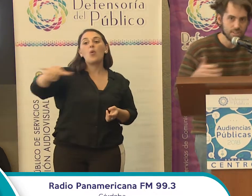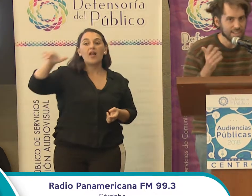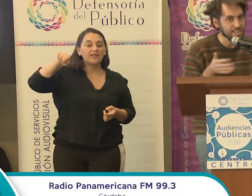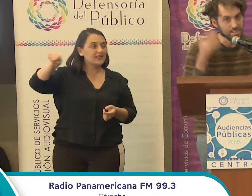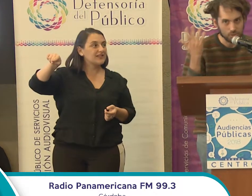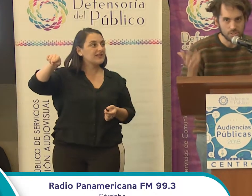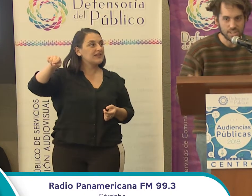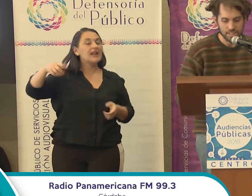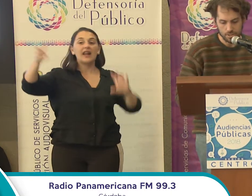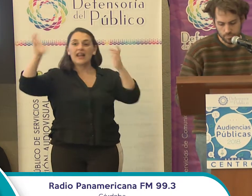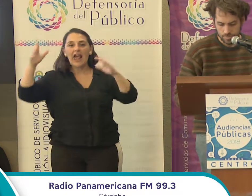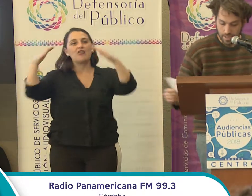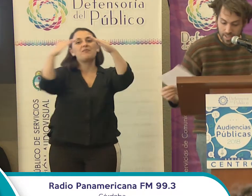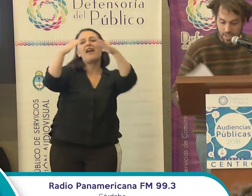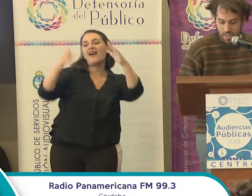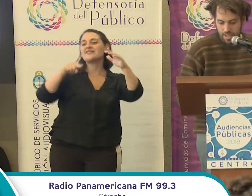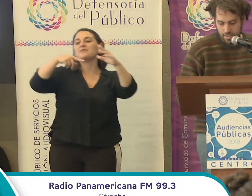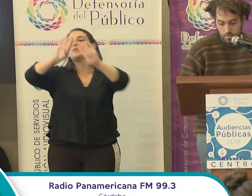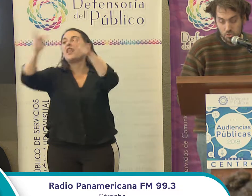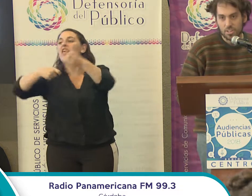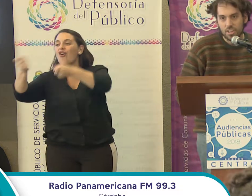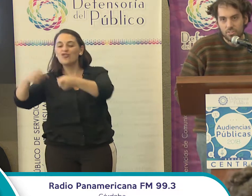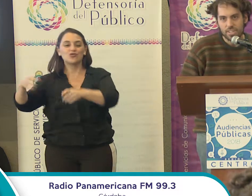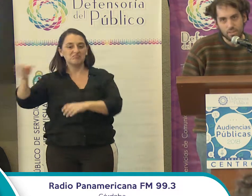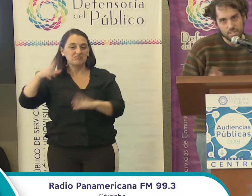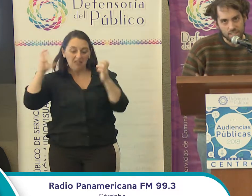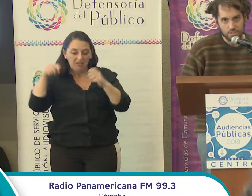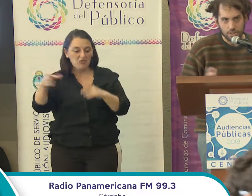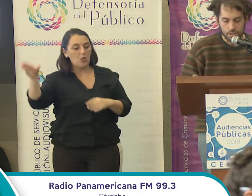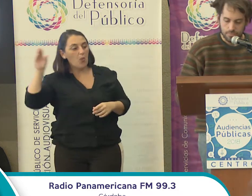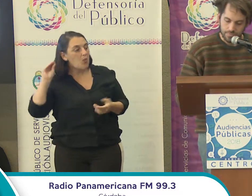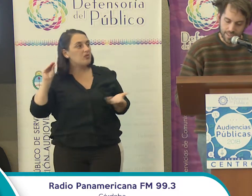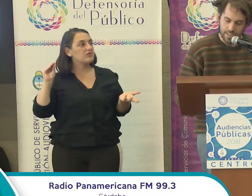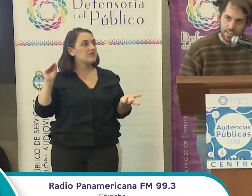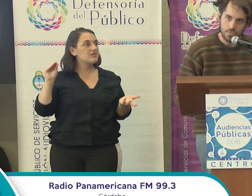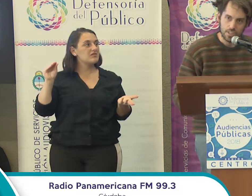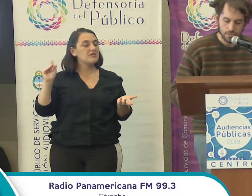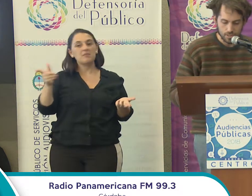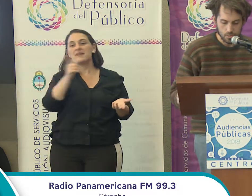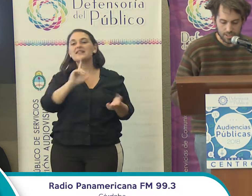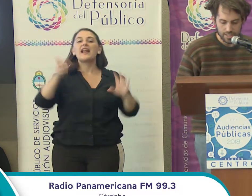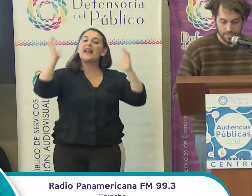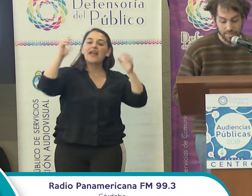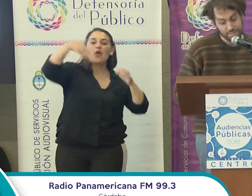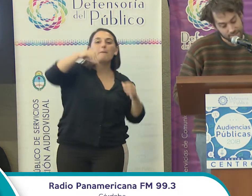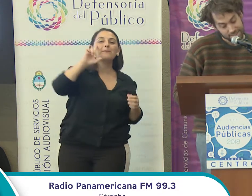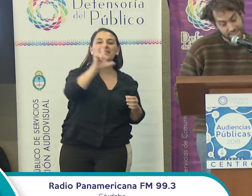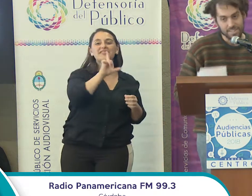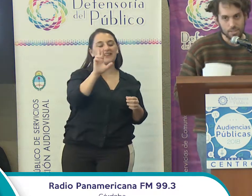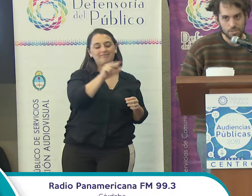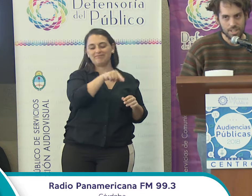comercios en las casas se escucha radio escucha tanto radio ministros el grupo clarín